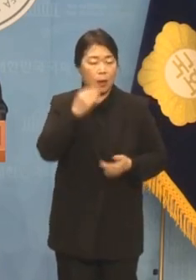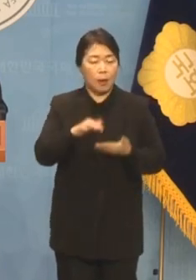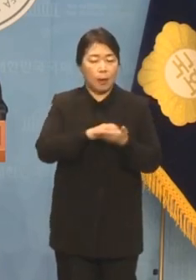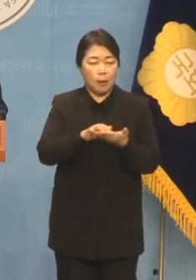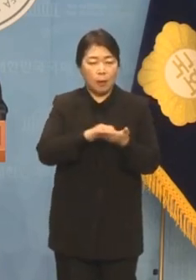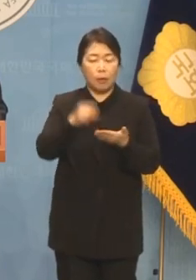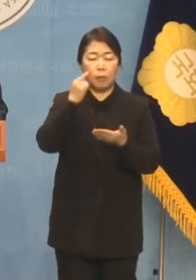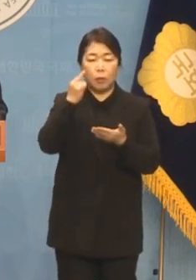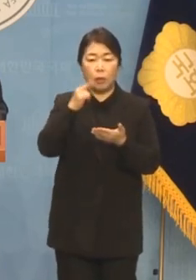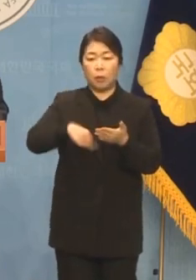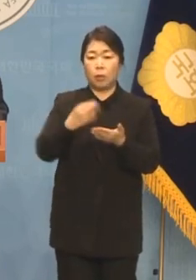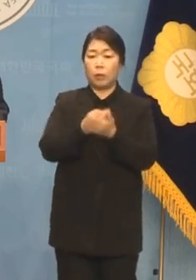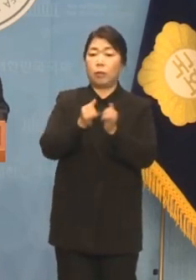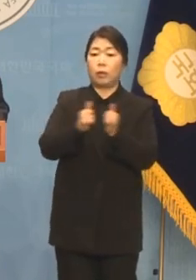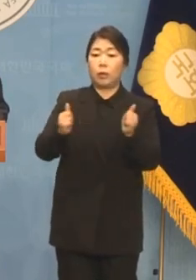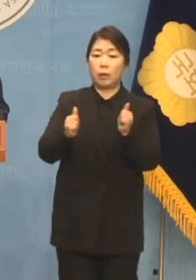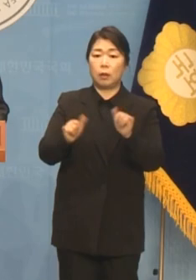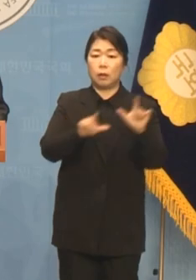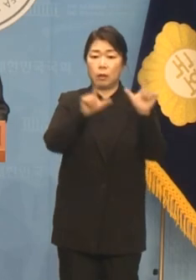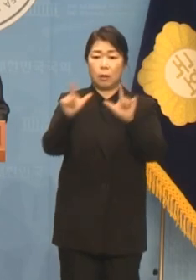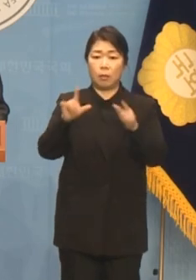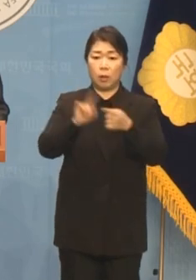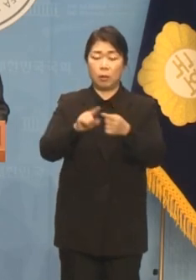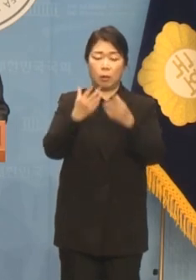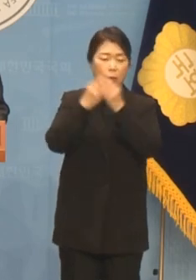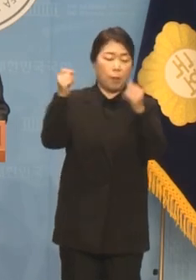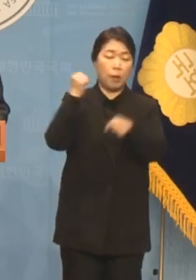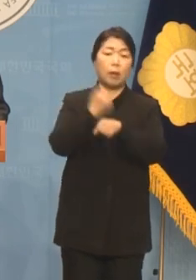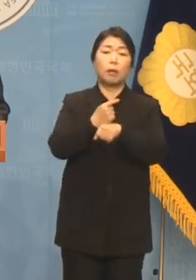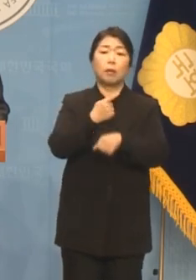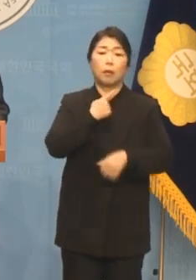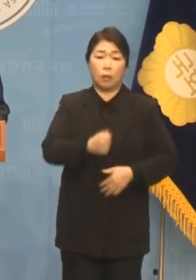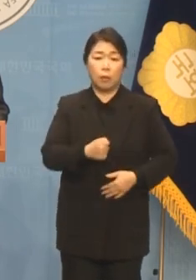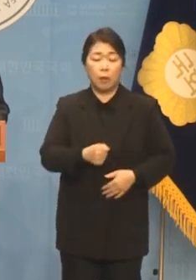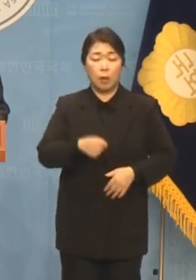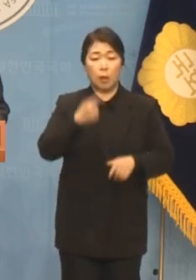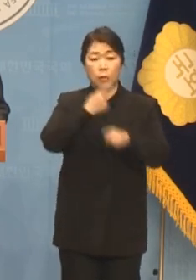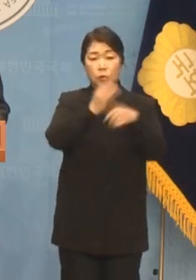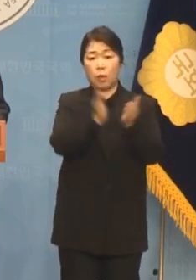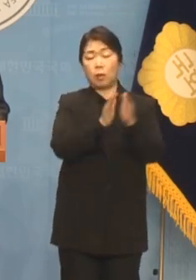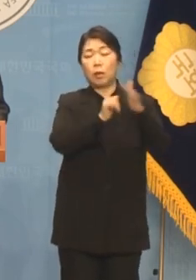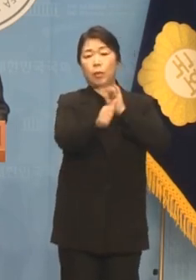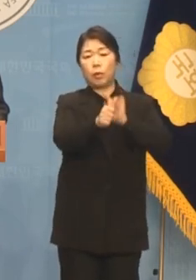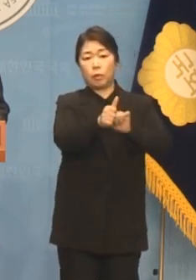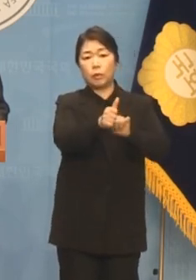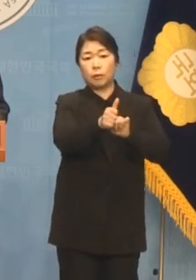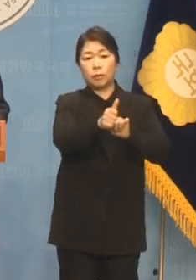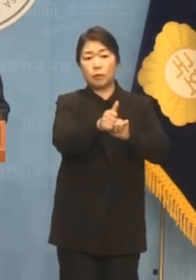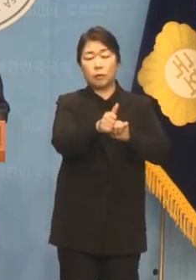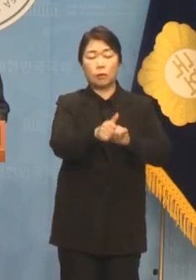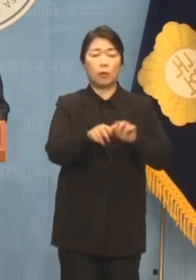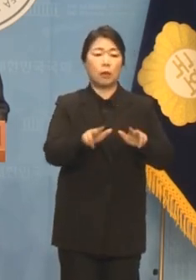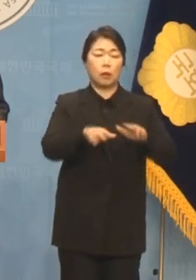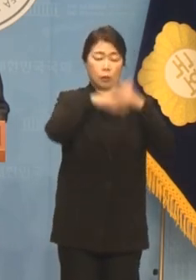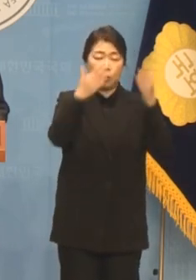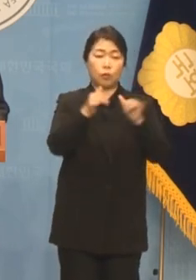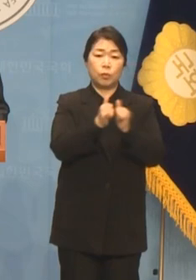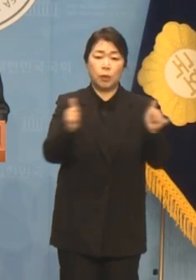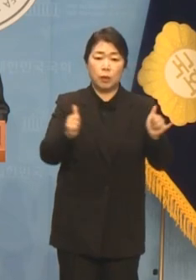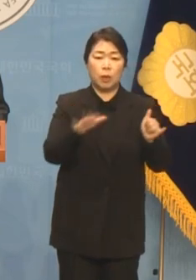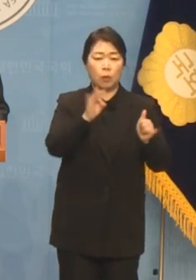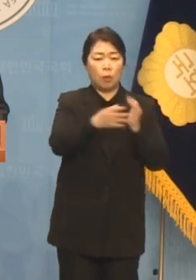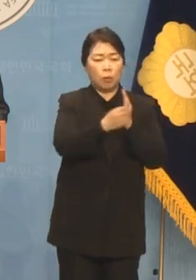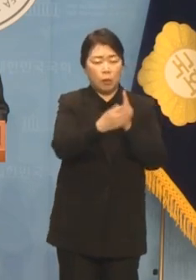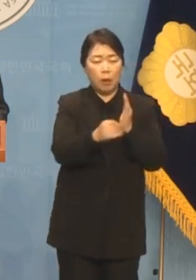자영업자들의 생존을 외면한 이재명 민주당 대표와 민주당은 전국민 현금살포